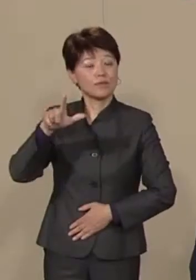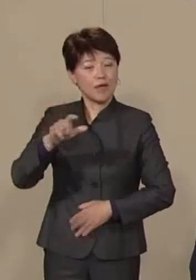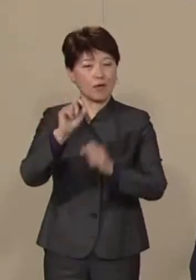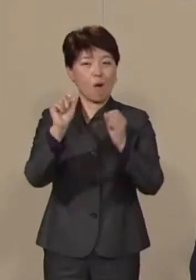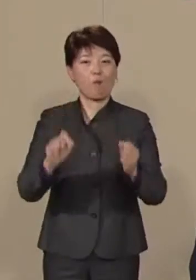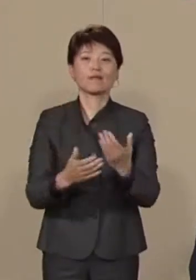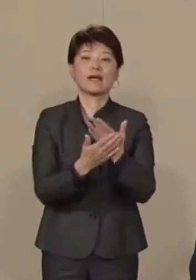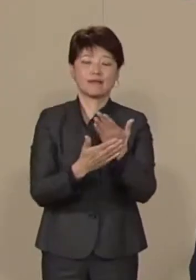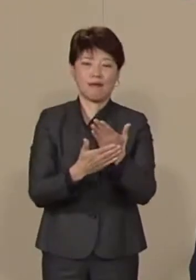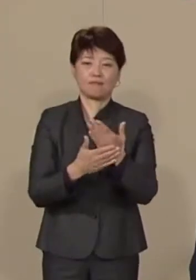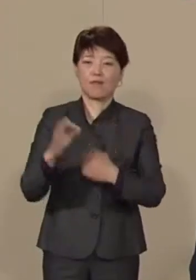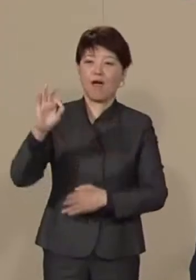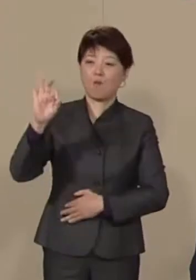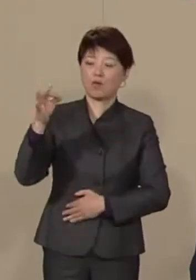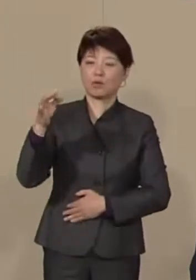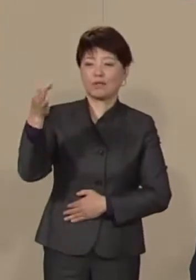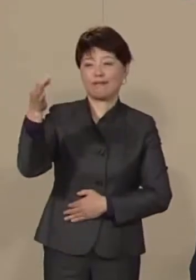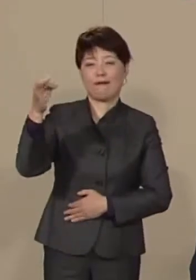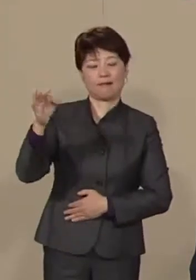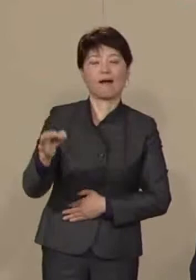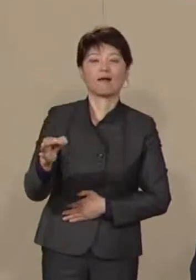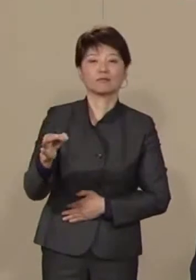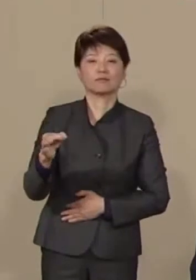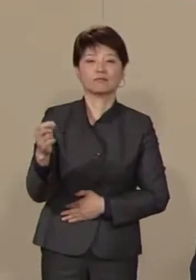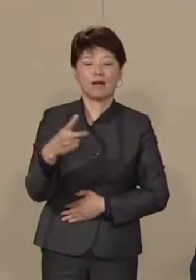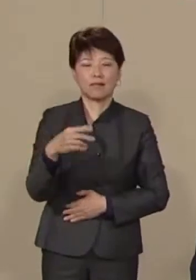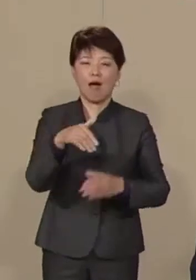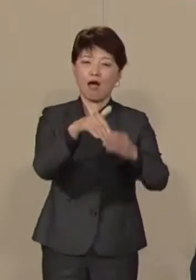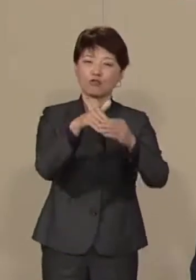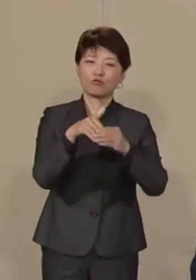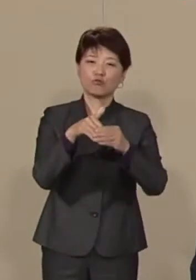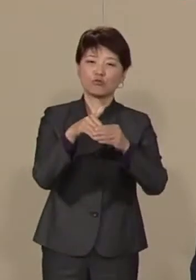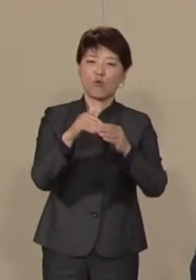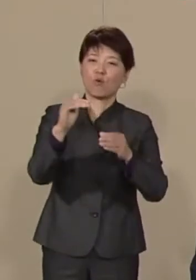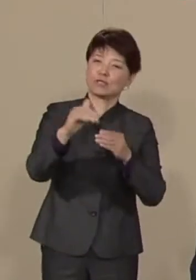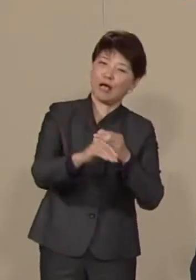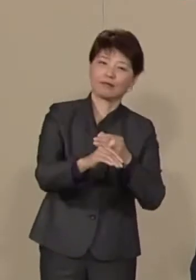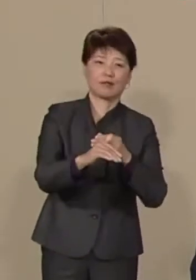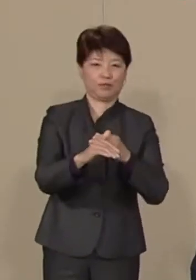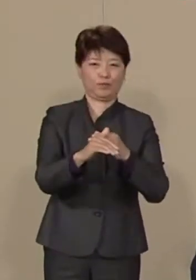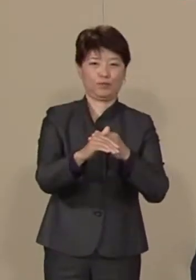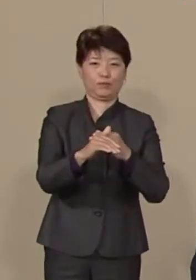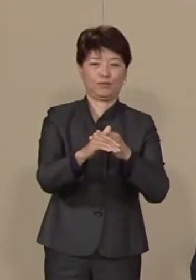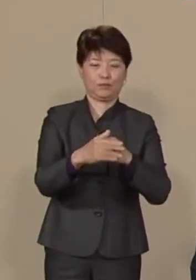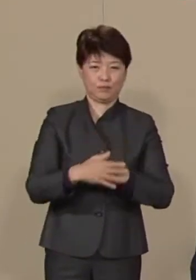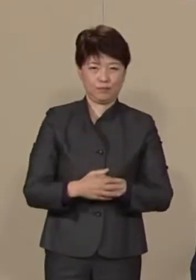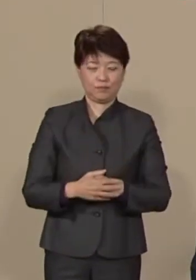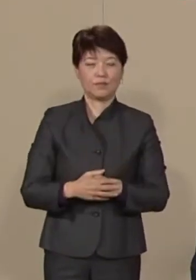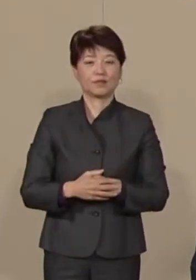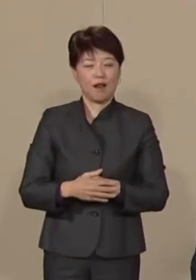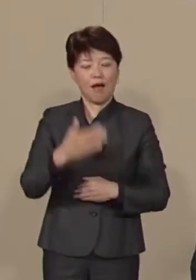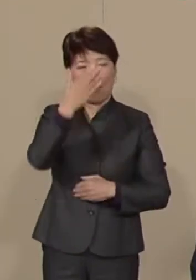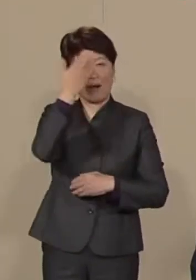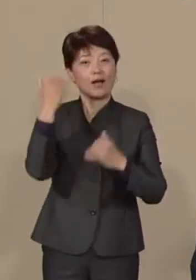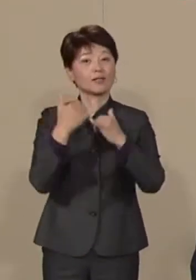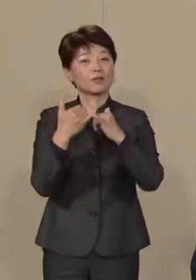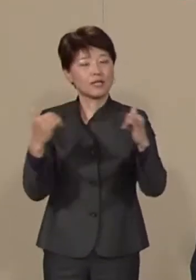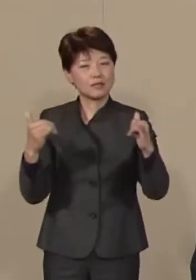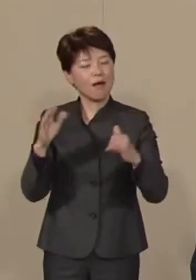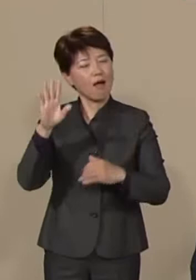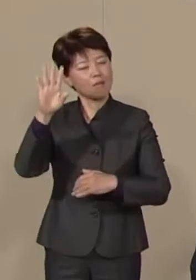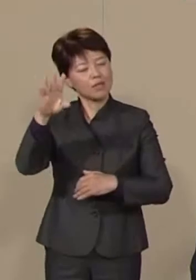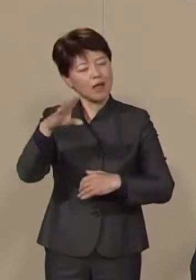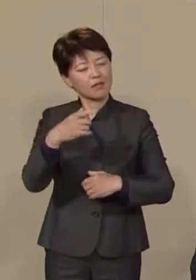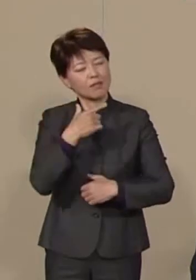モノの値段が下がっていく以上に収入が下がっていくてしまうということなんですねですから若い人たちが未来に